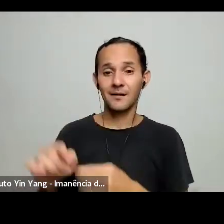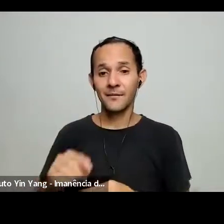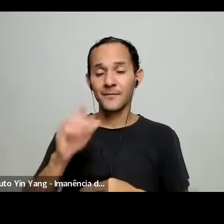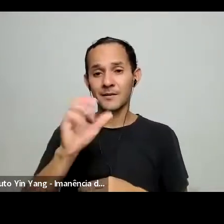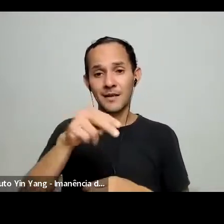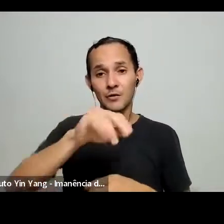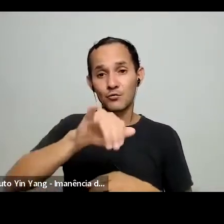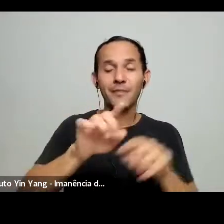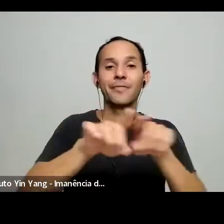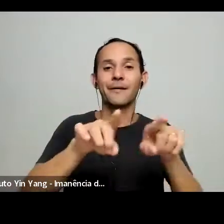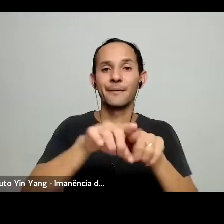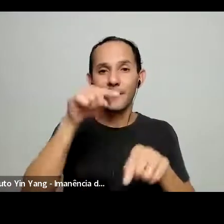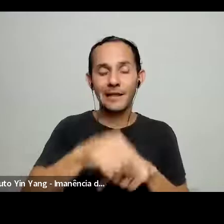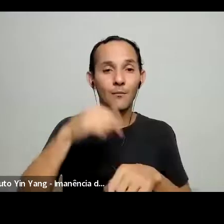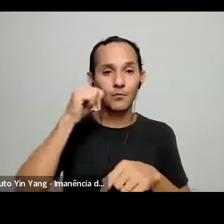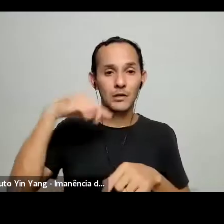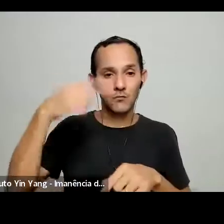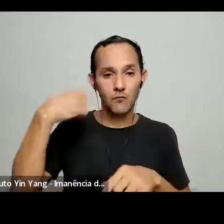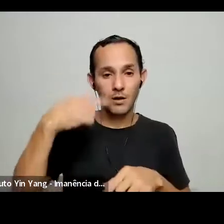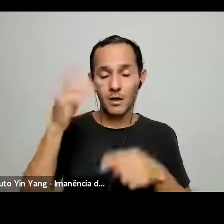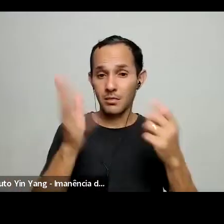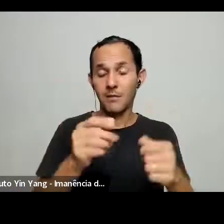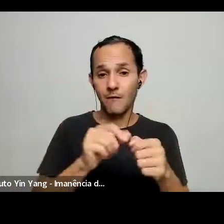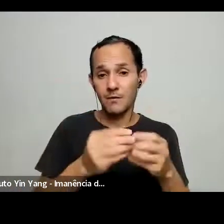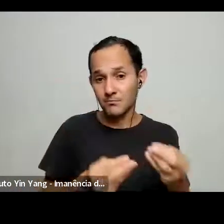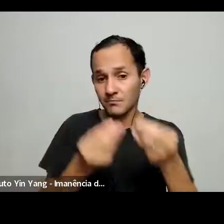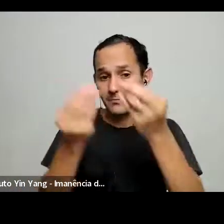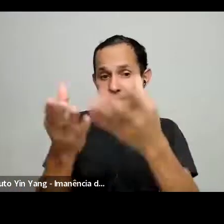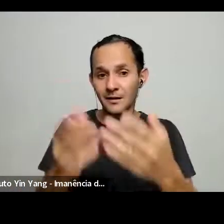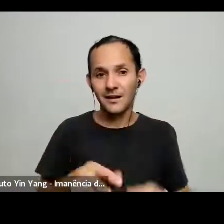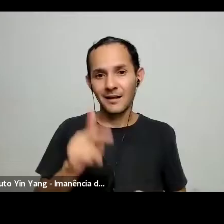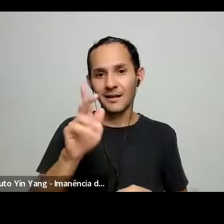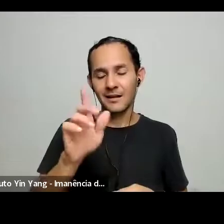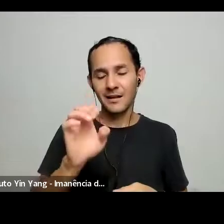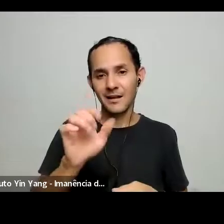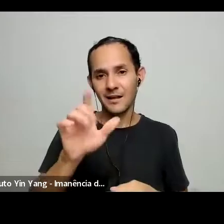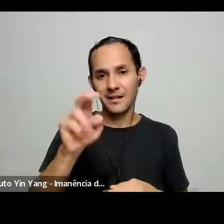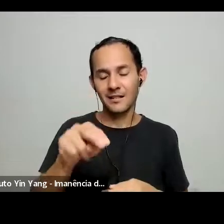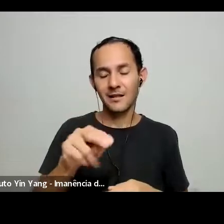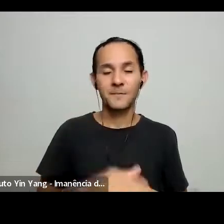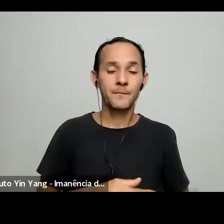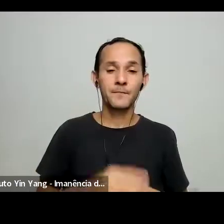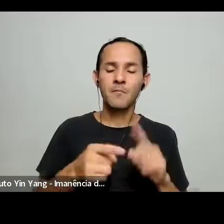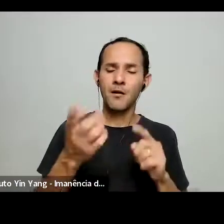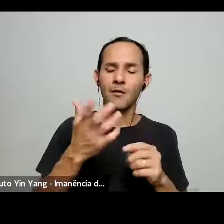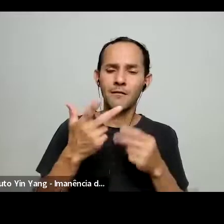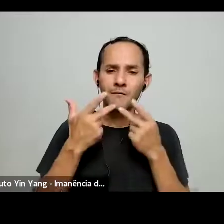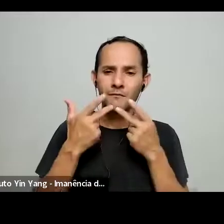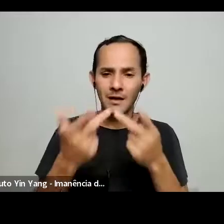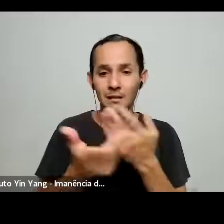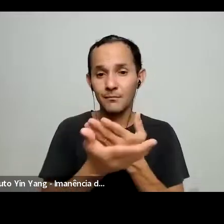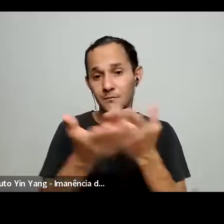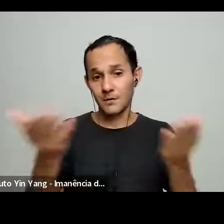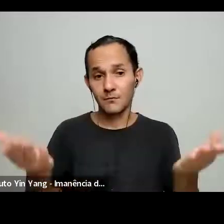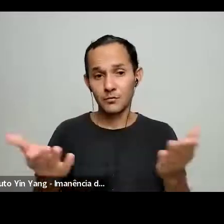CNJ, né, que a nossa advogada pode fazer isso ainda, a Kellen, mas a gente queria trazer aqui para